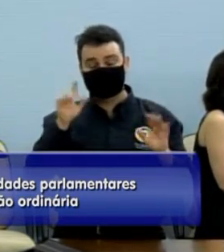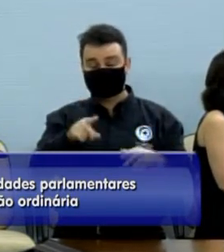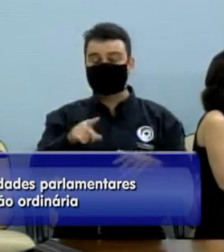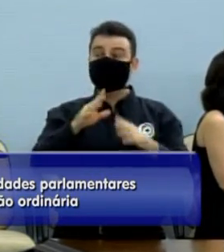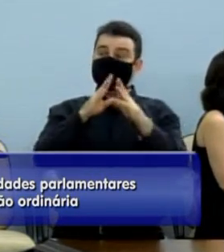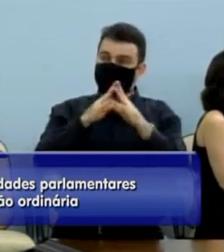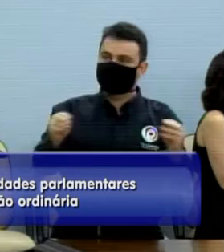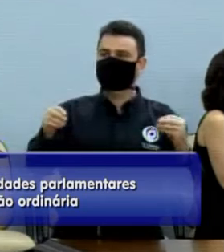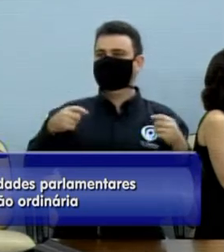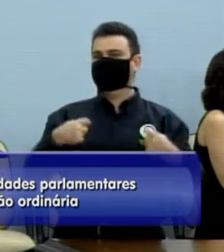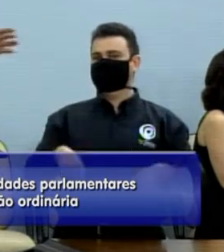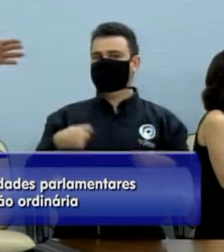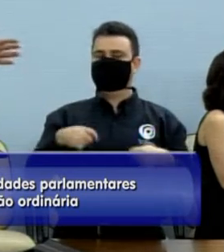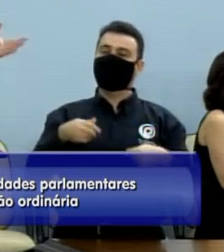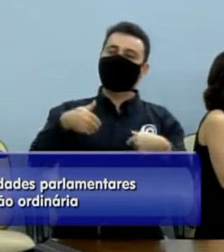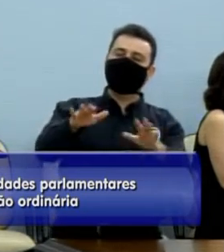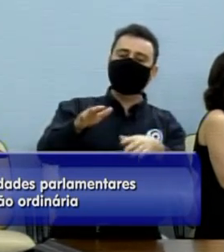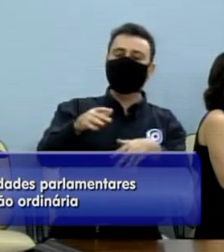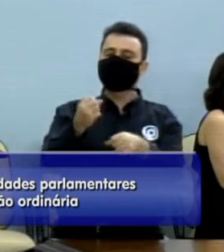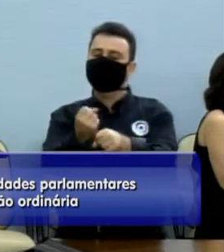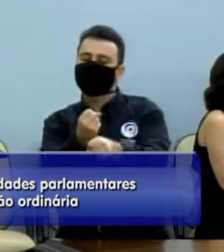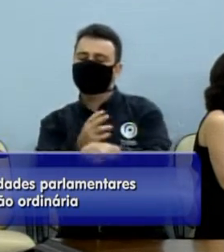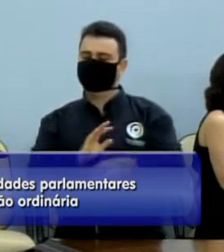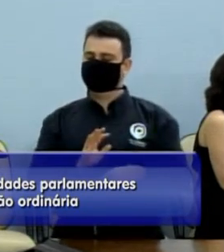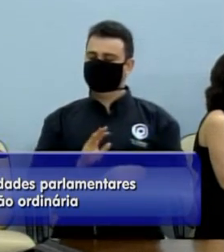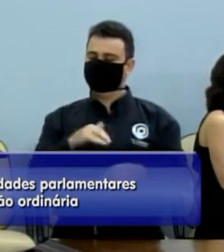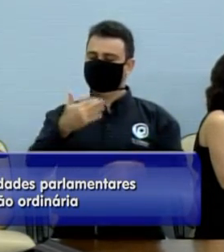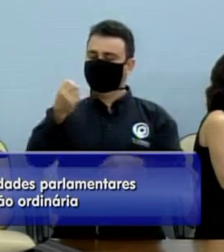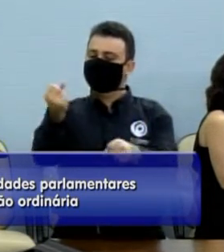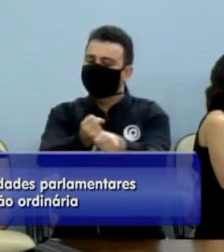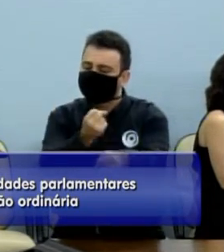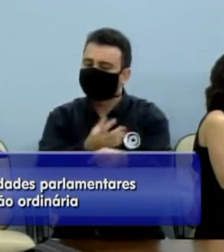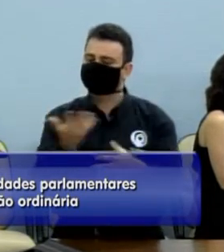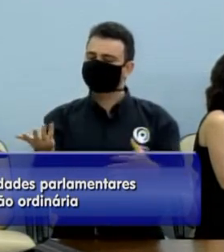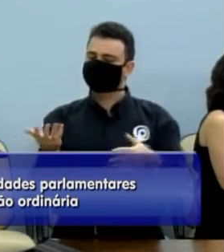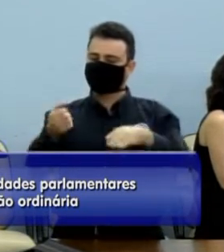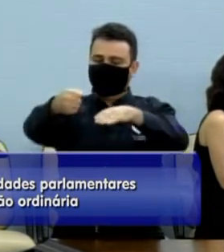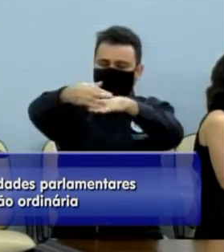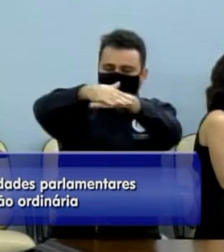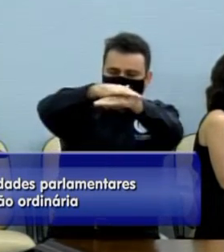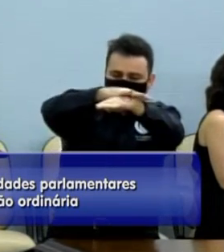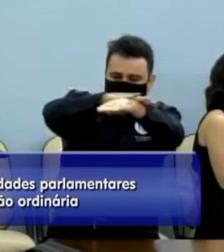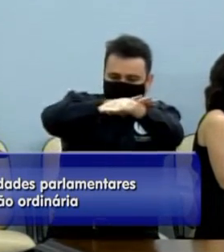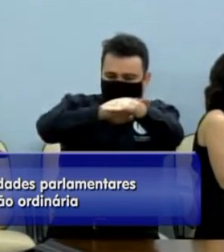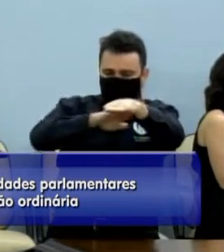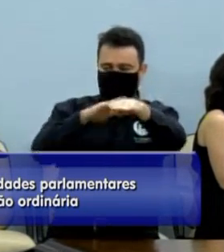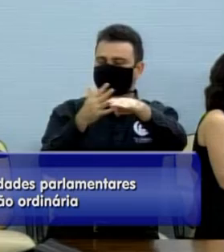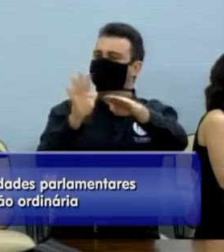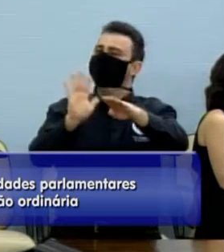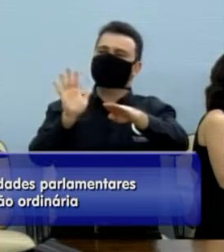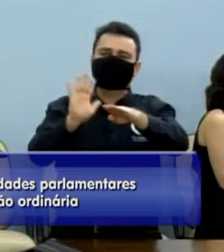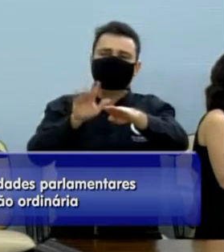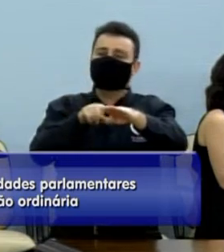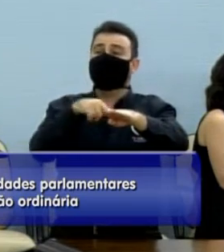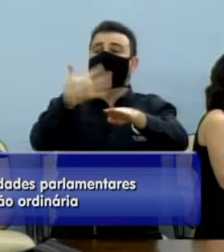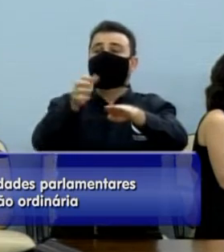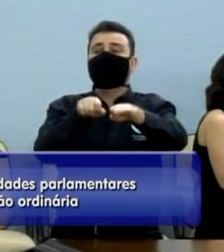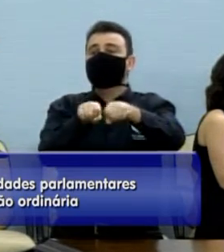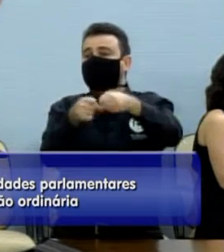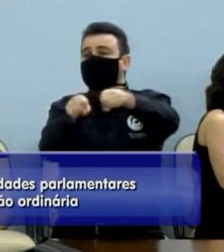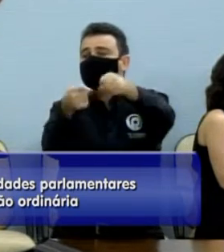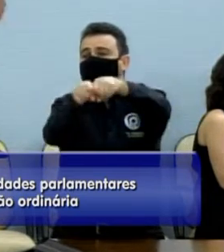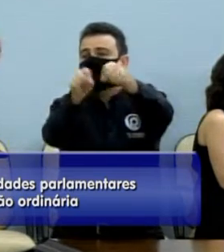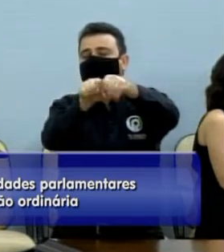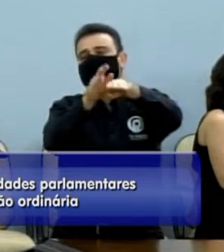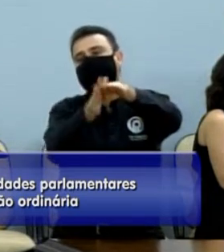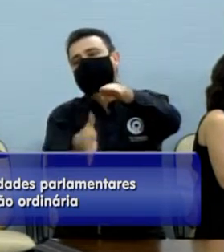funciona, porque só ficar remontando o asfalto, coloca ali por cima, passa a máquina, não, tem que estudar o